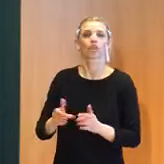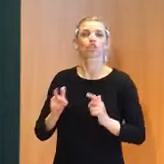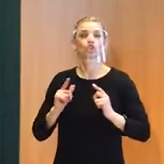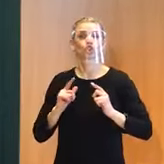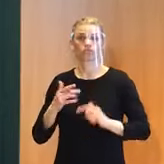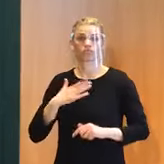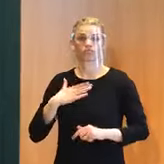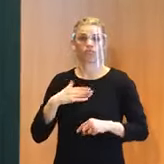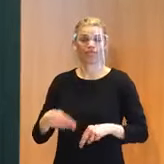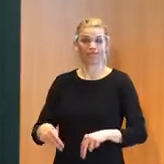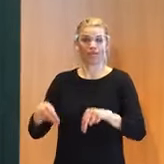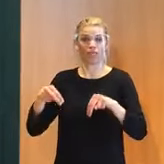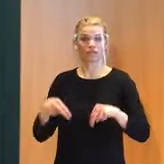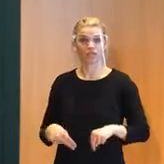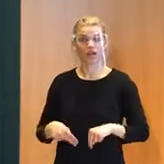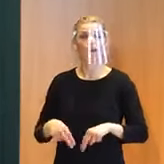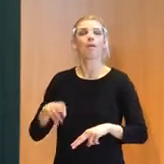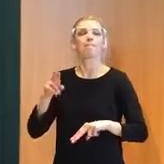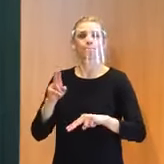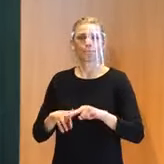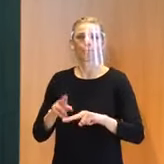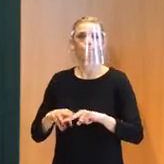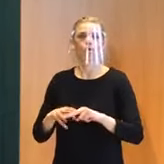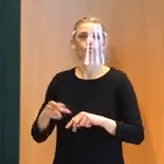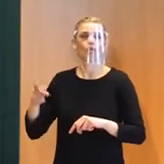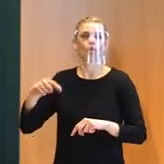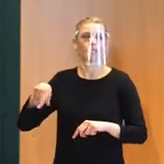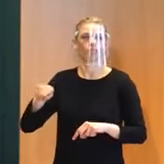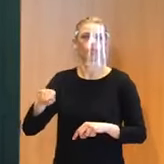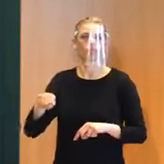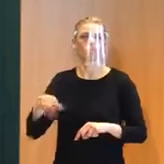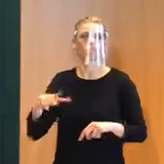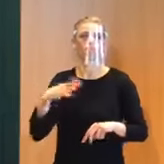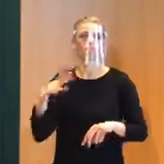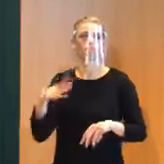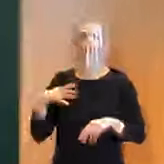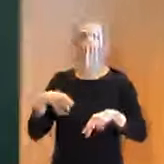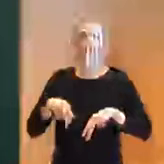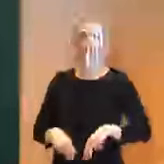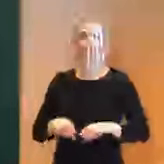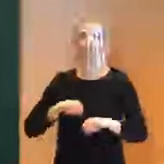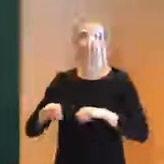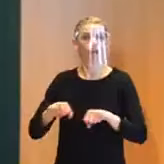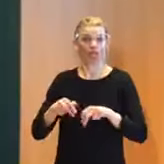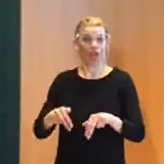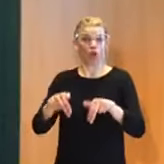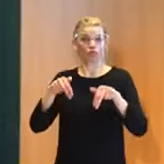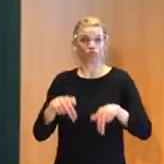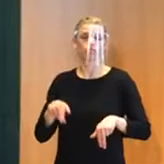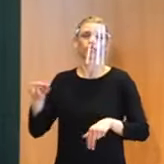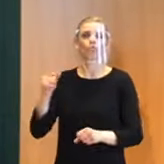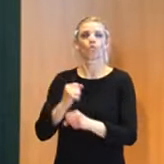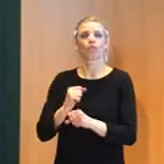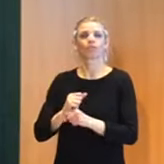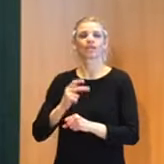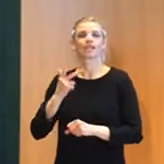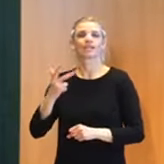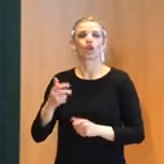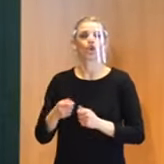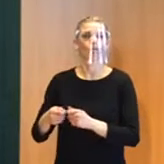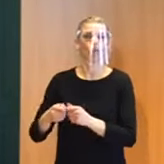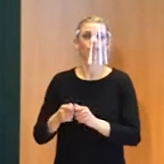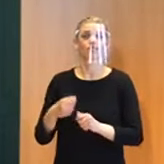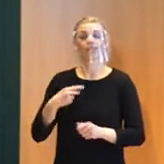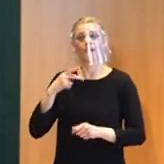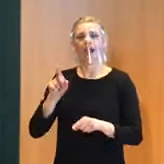našu demisiu a oni si potom odstúpi premiér a oni si robia trojkoalíciu. Ja som to považoval za dosť veľkú